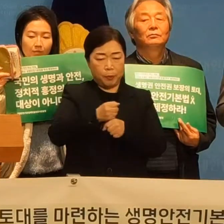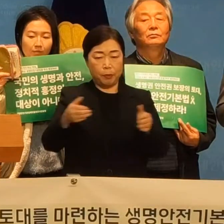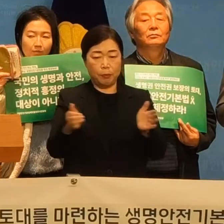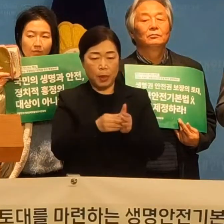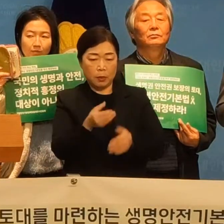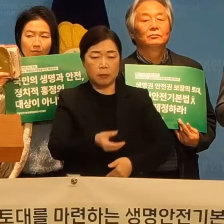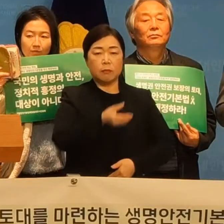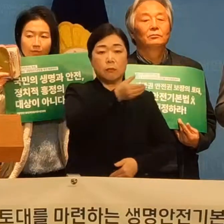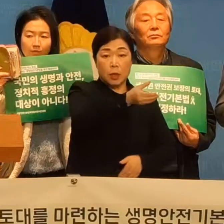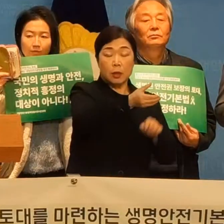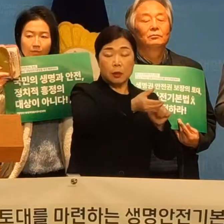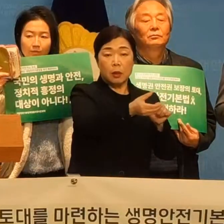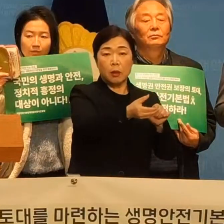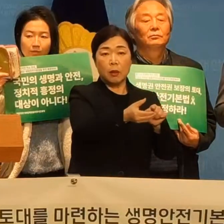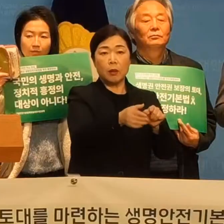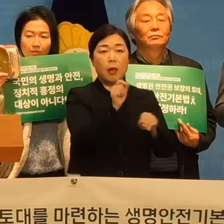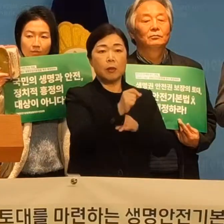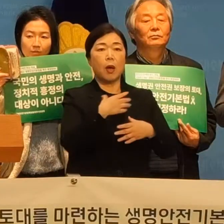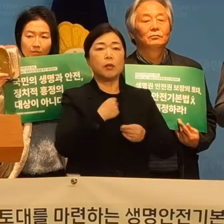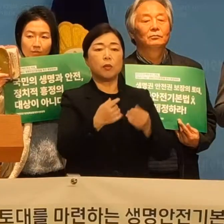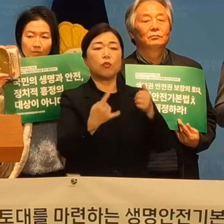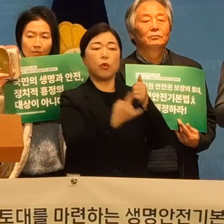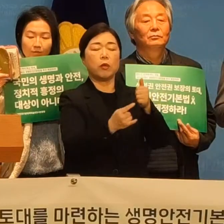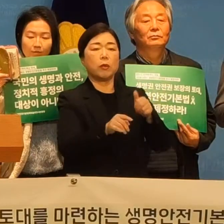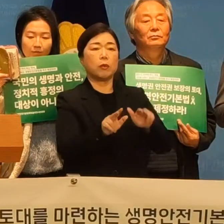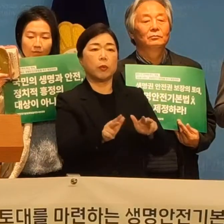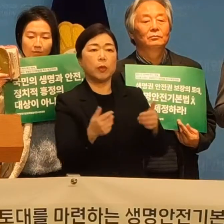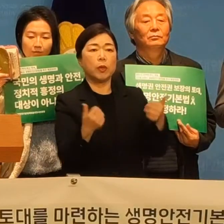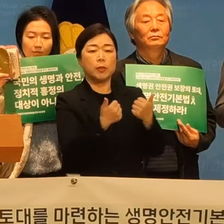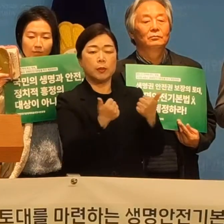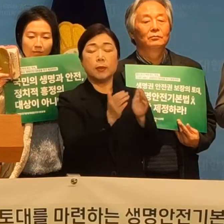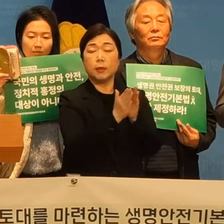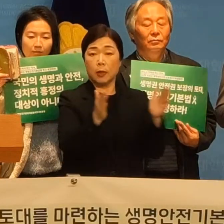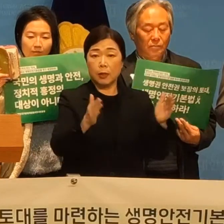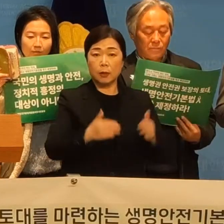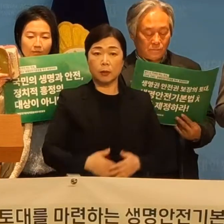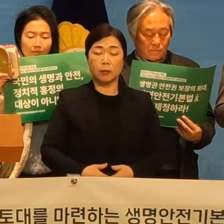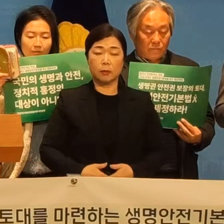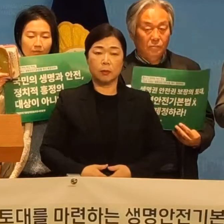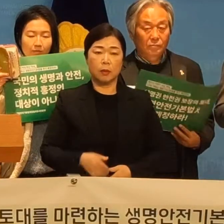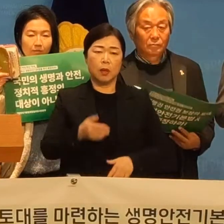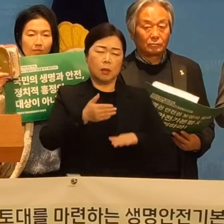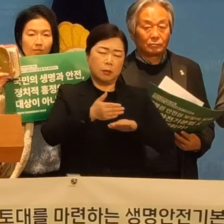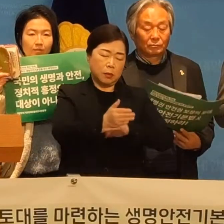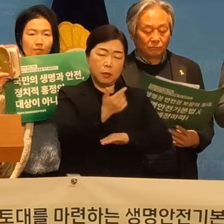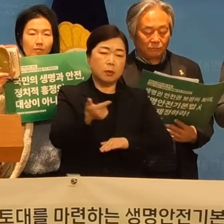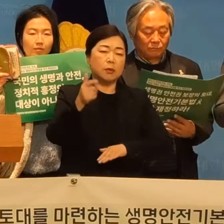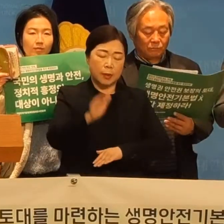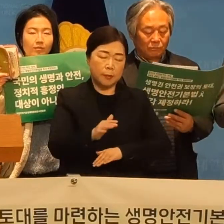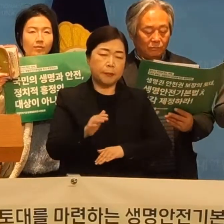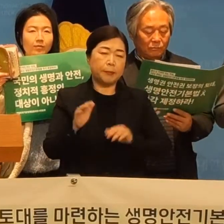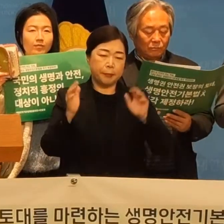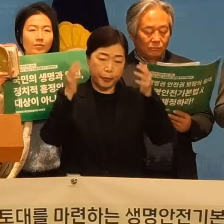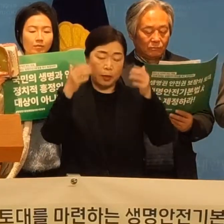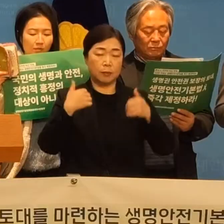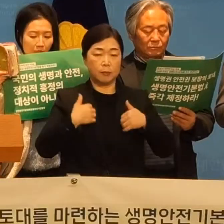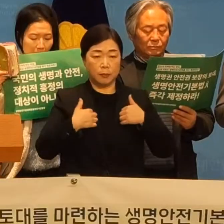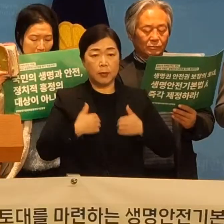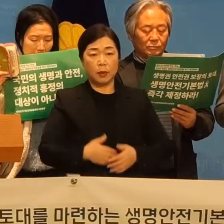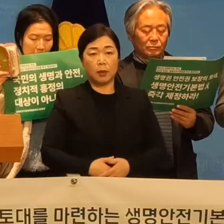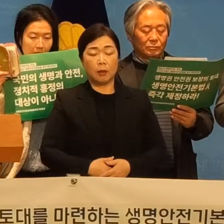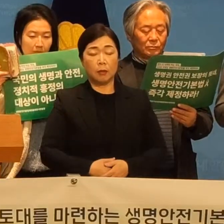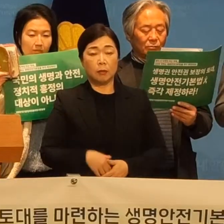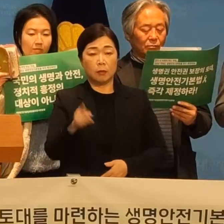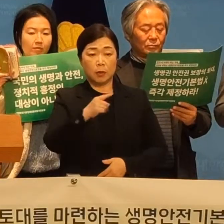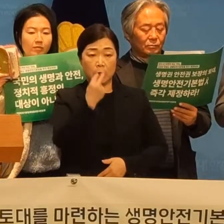상임위인 행정안전위원회에서 드디어 심의가 진행됩니다. 늦었지만 환영하는 바입니다.